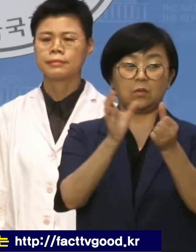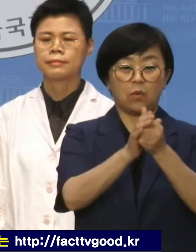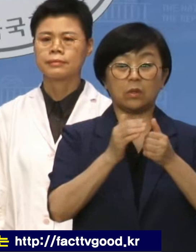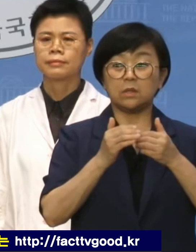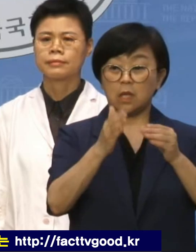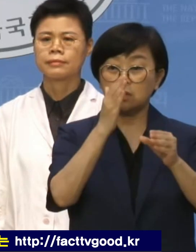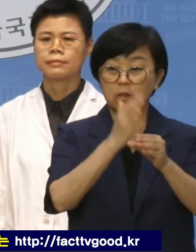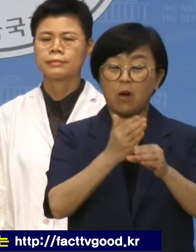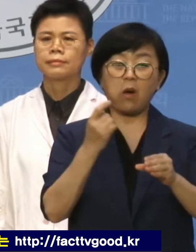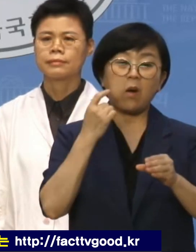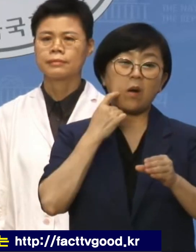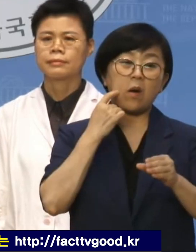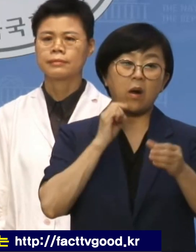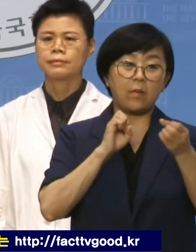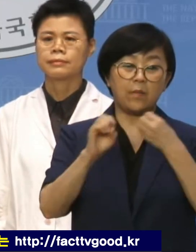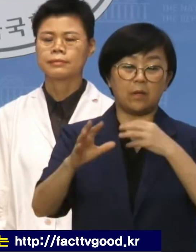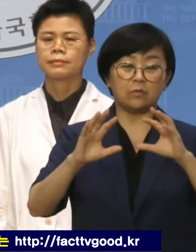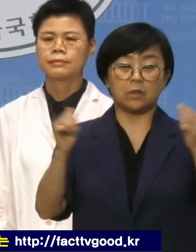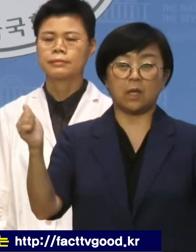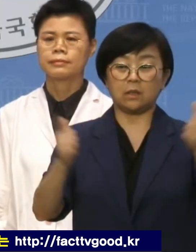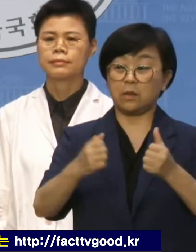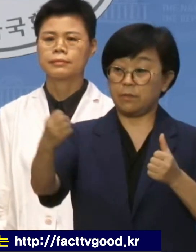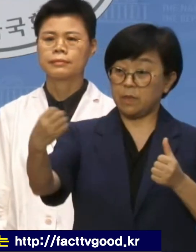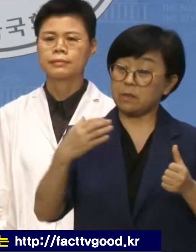진행 중이라는 허위 답변을 국회에서